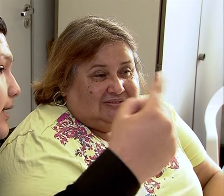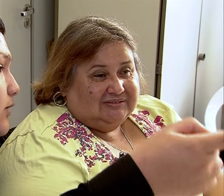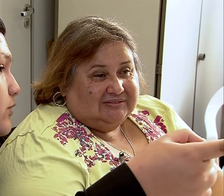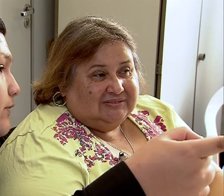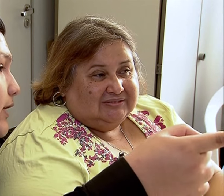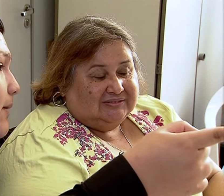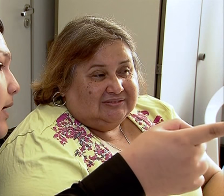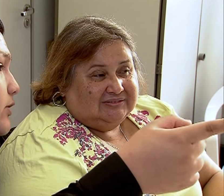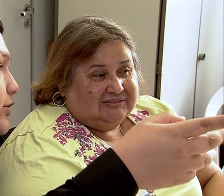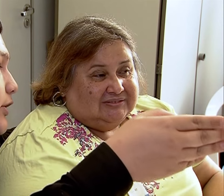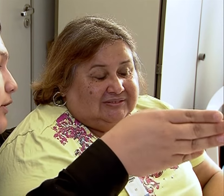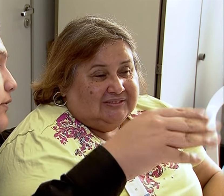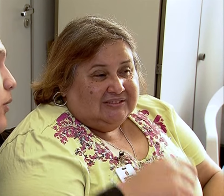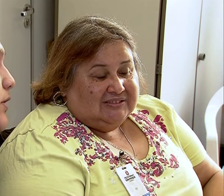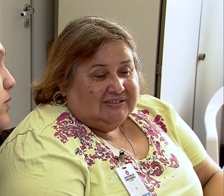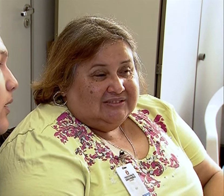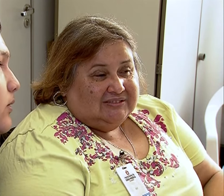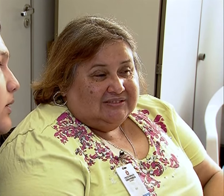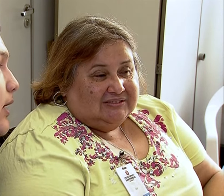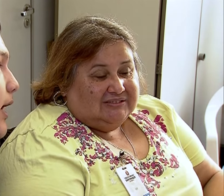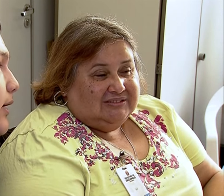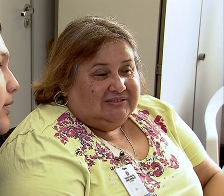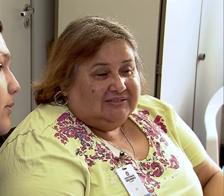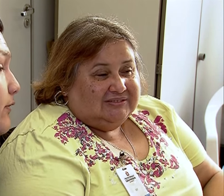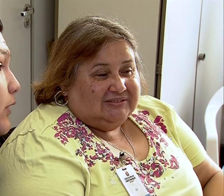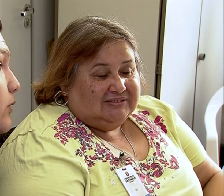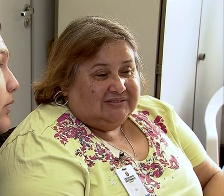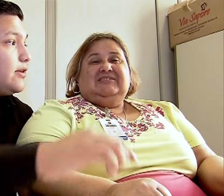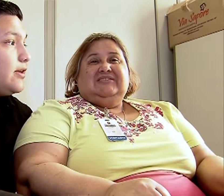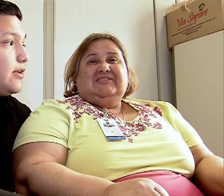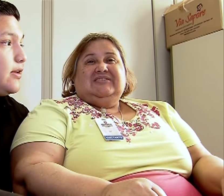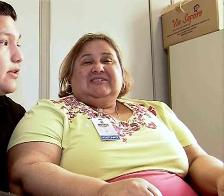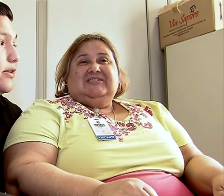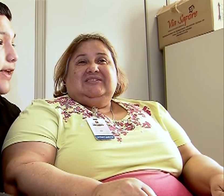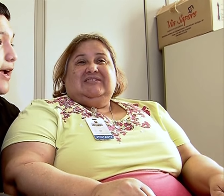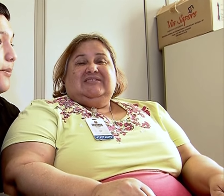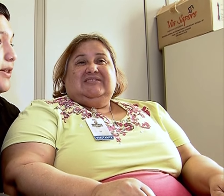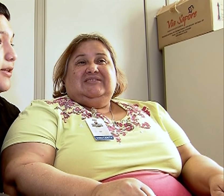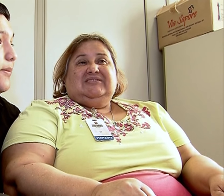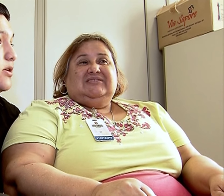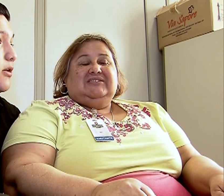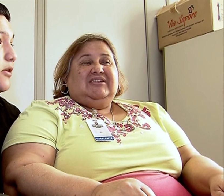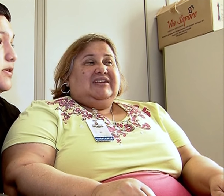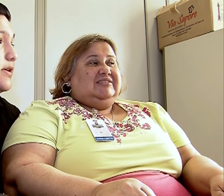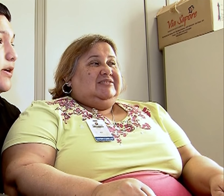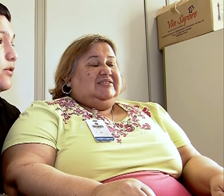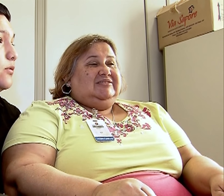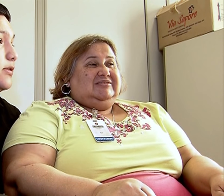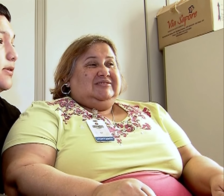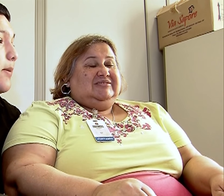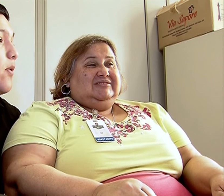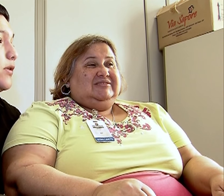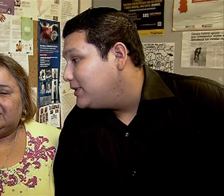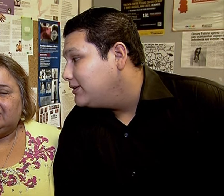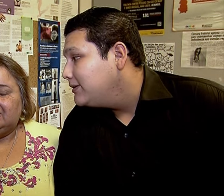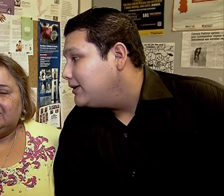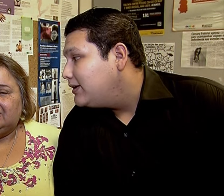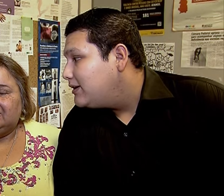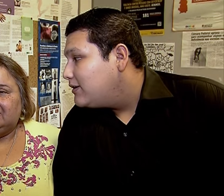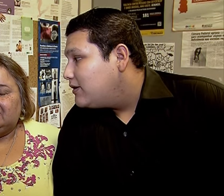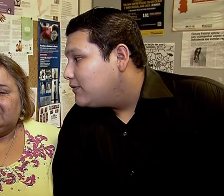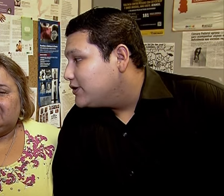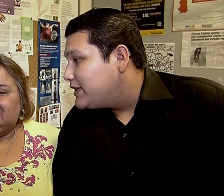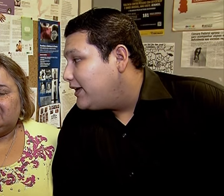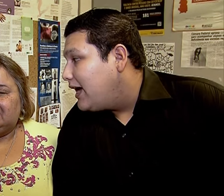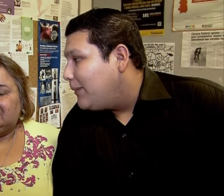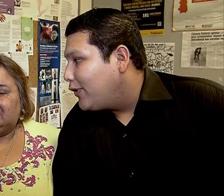Já a Eulália precisa da fala ampliada para se comunicar. É assim, direcionada e bem pertinho do ouvido. Você